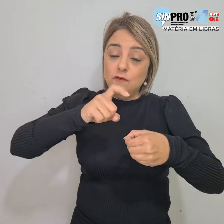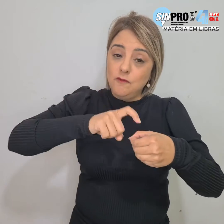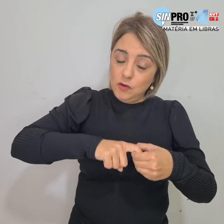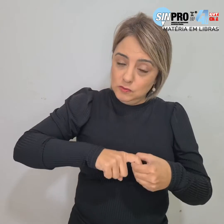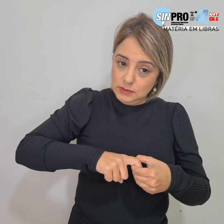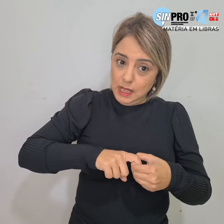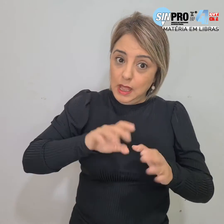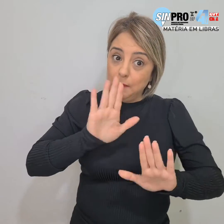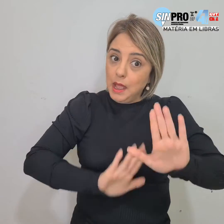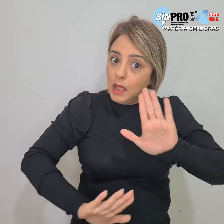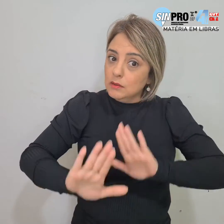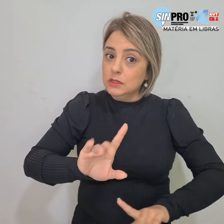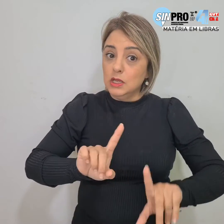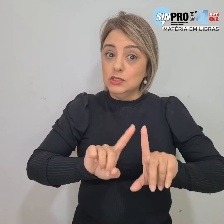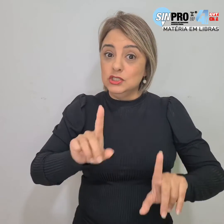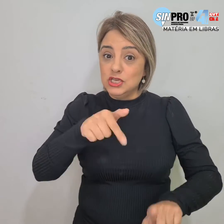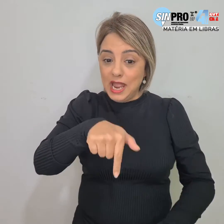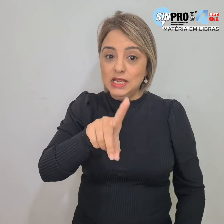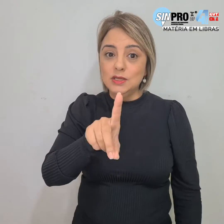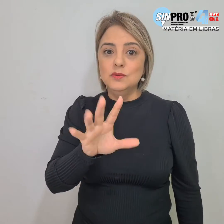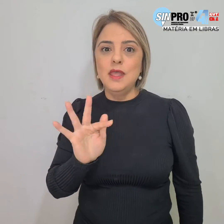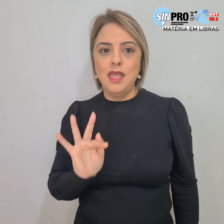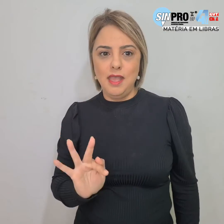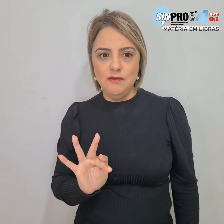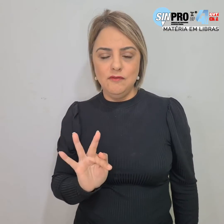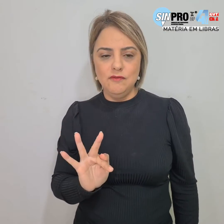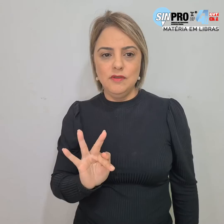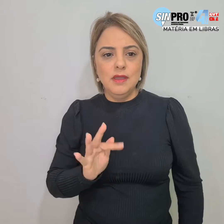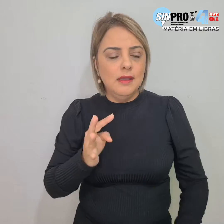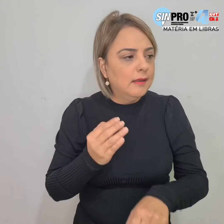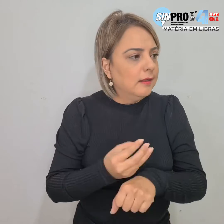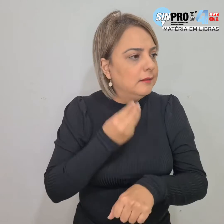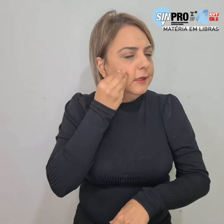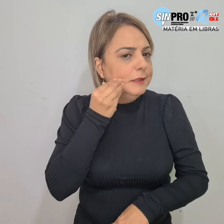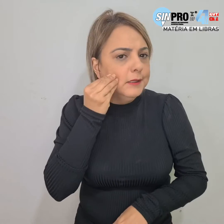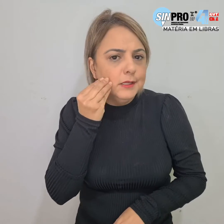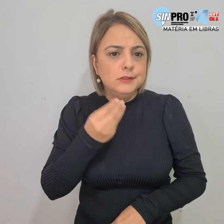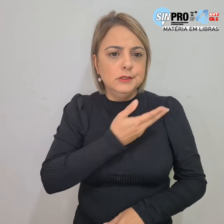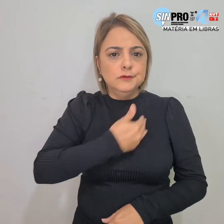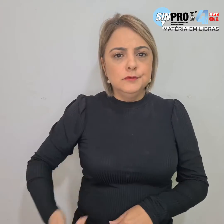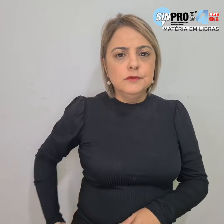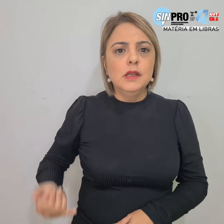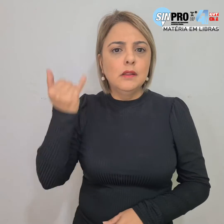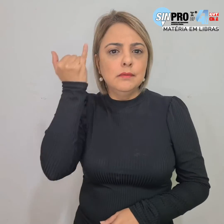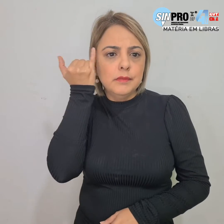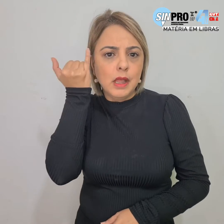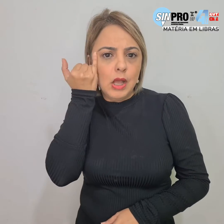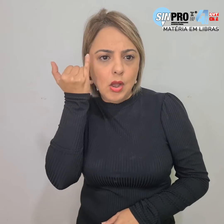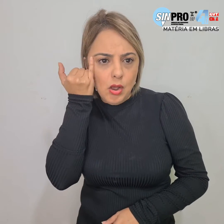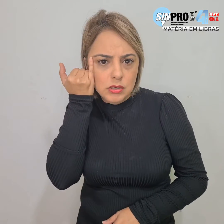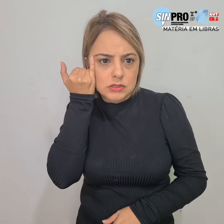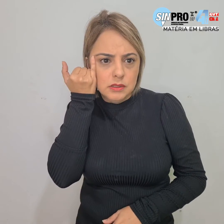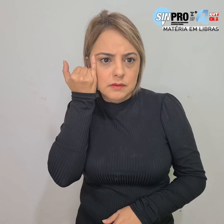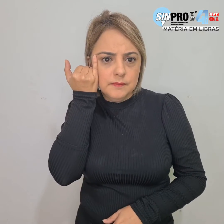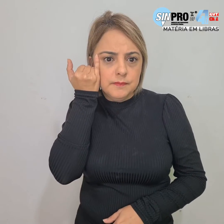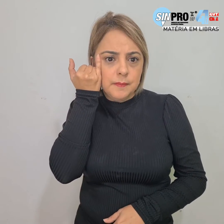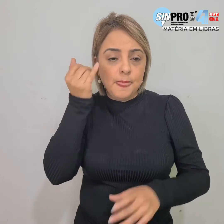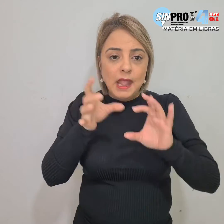Já no Distrito Federal, a tentativa do governador Ibanez Rocha, do MDB, de liberar a retomada de aulas